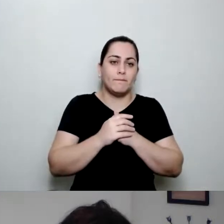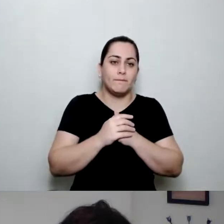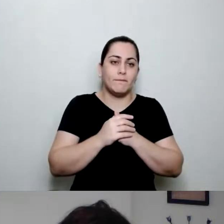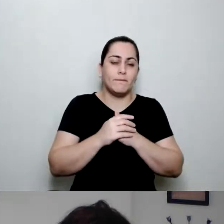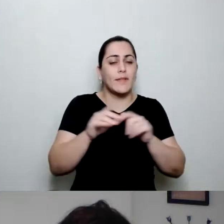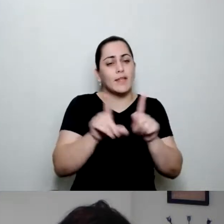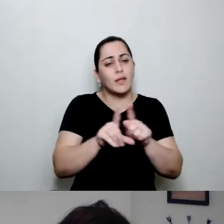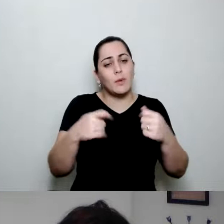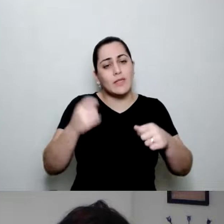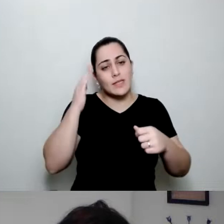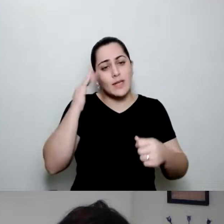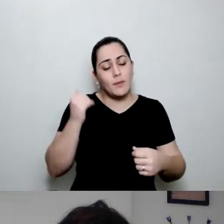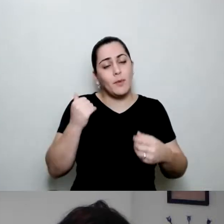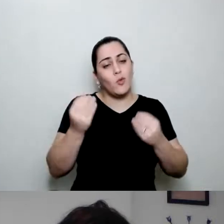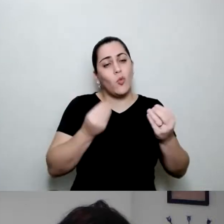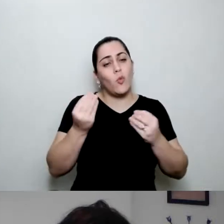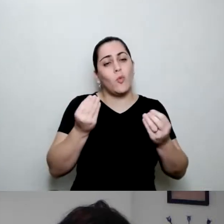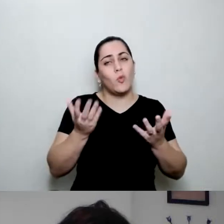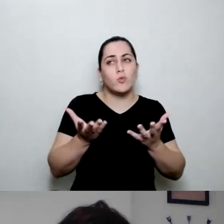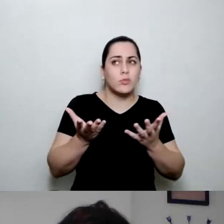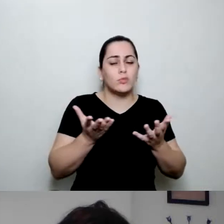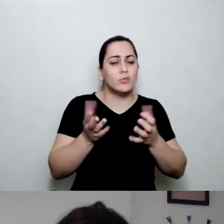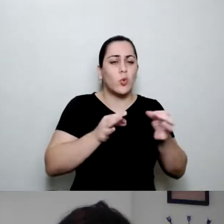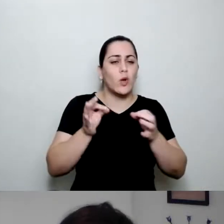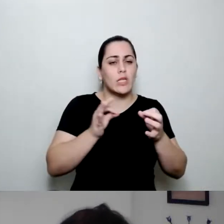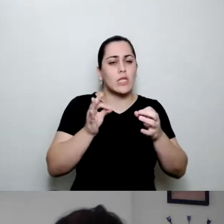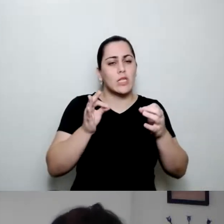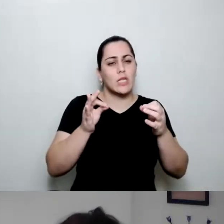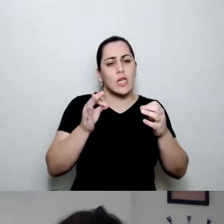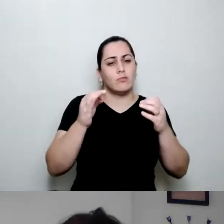tem que saber colocar esses diversos